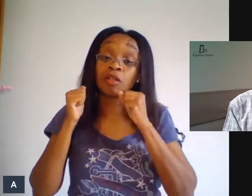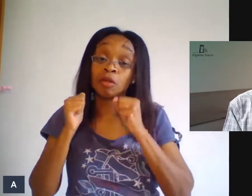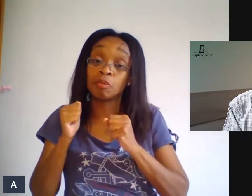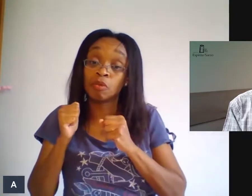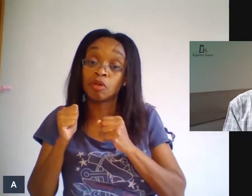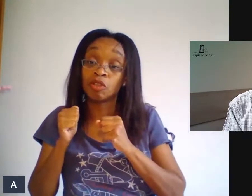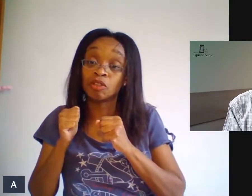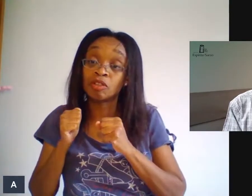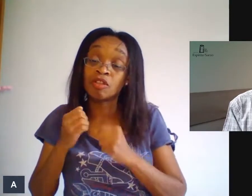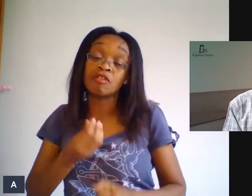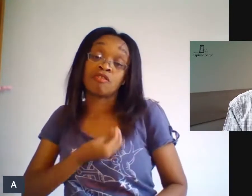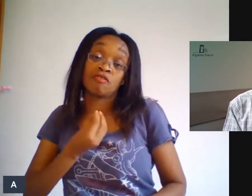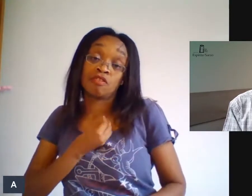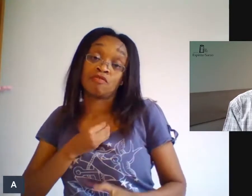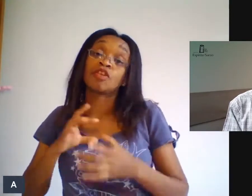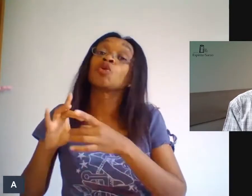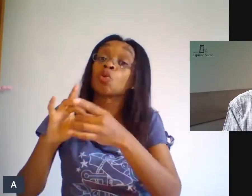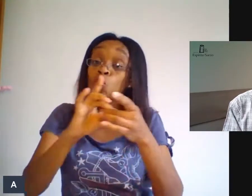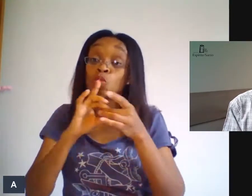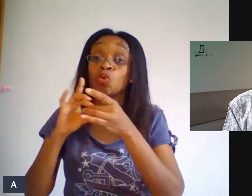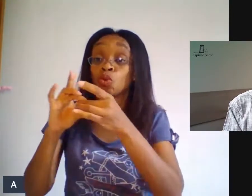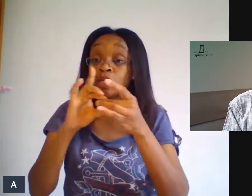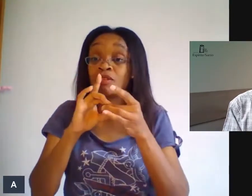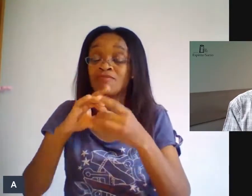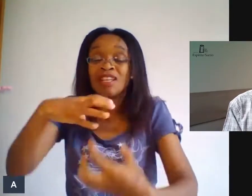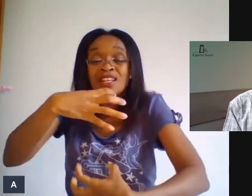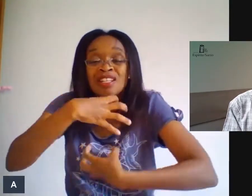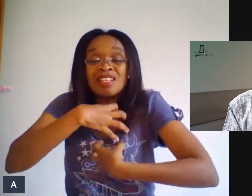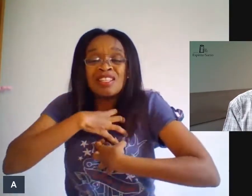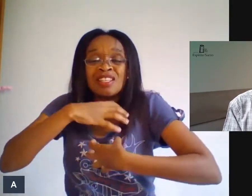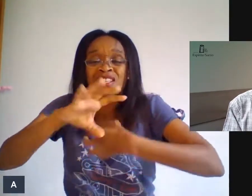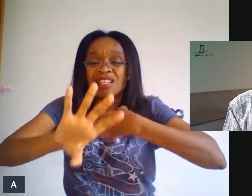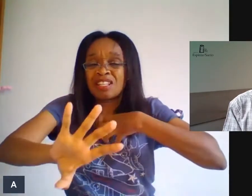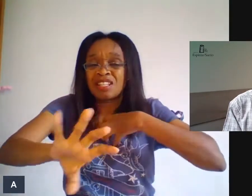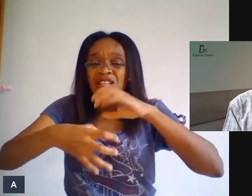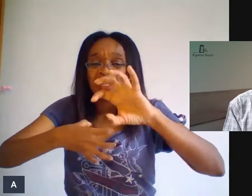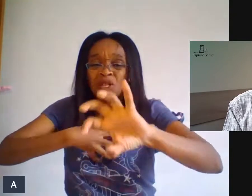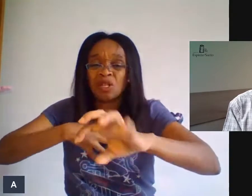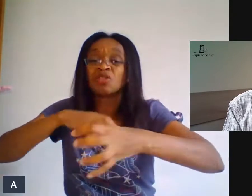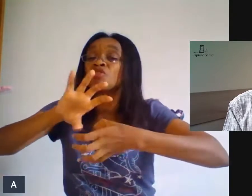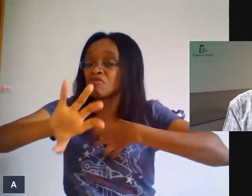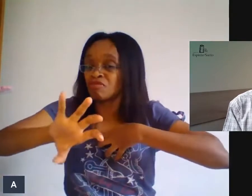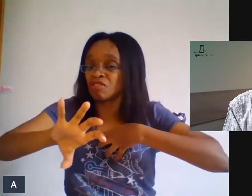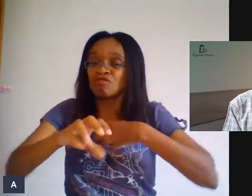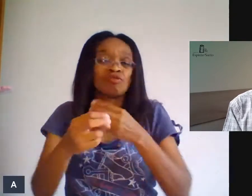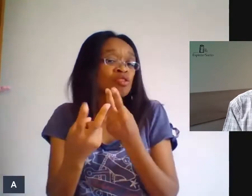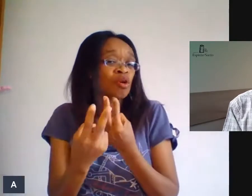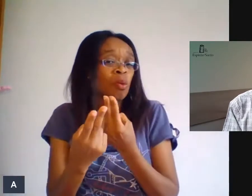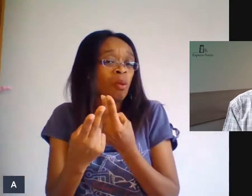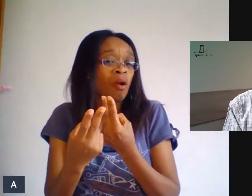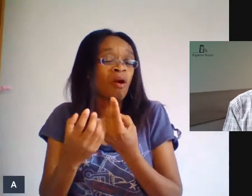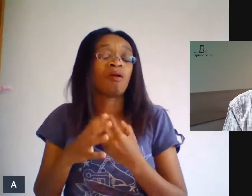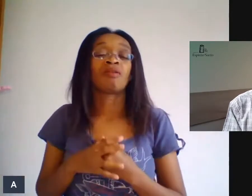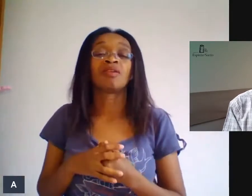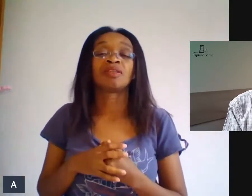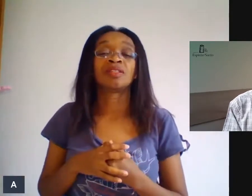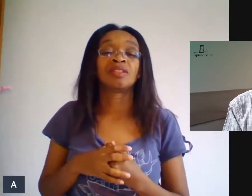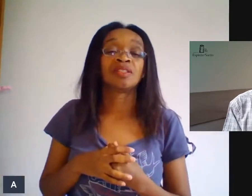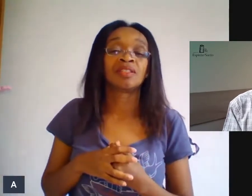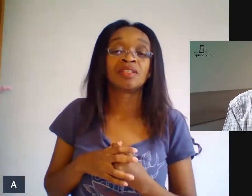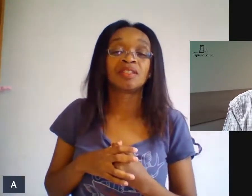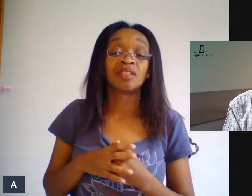com ele, tendo os mesmos sentimentos que ele, o mesmo coração, os mesmos sentimentos que ele, o